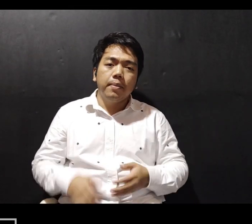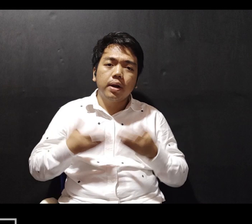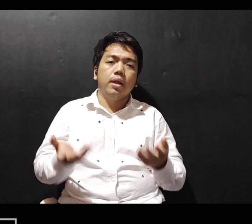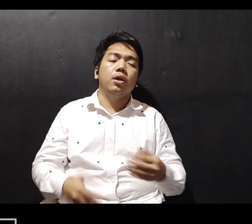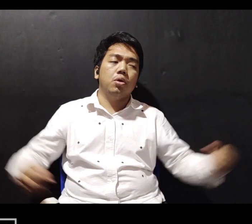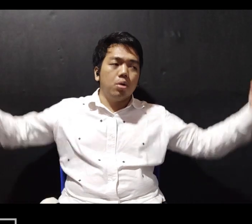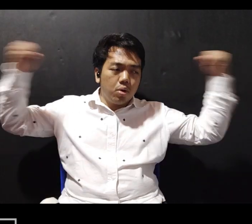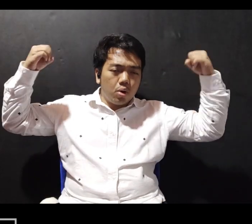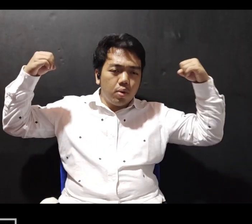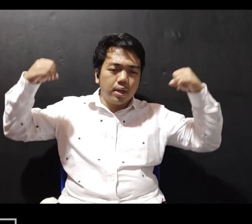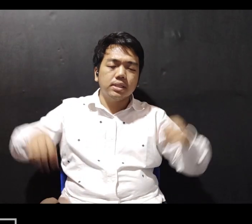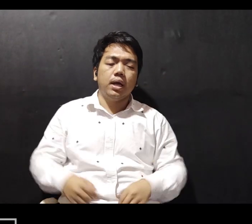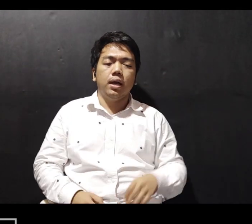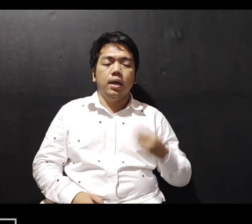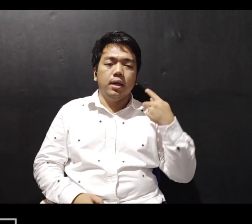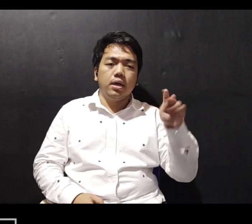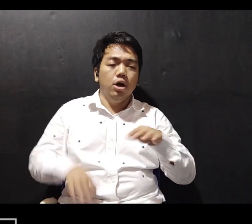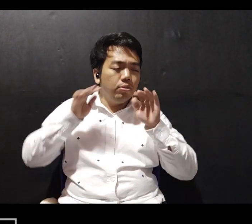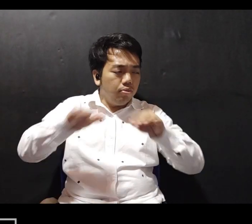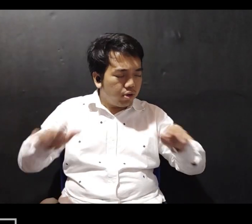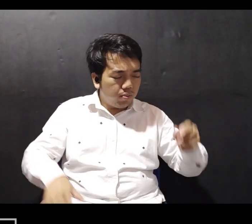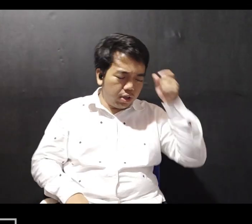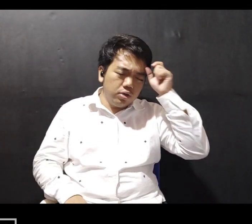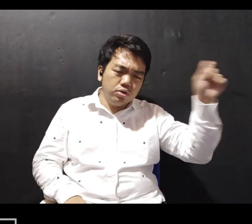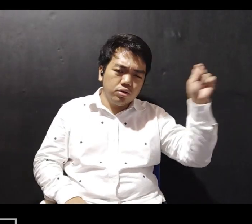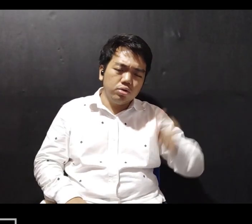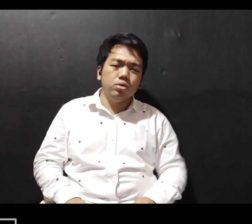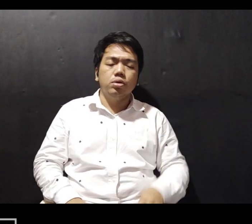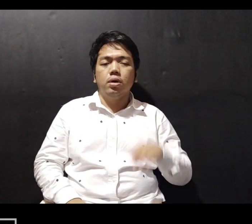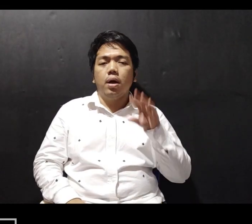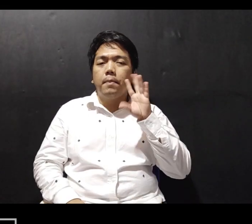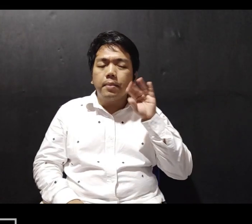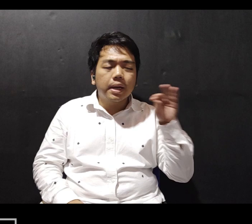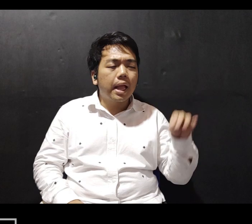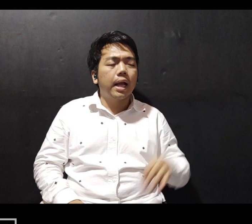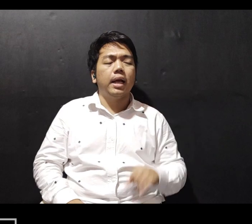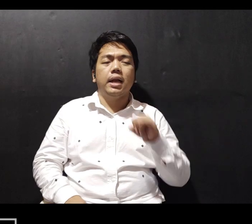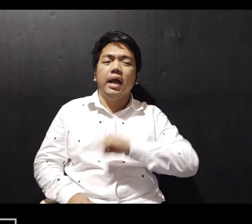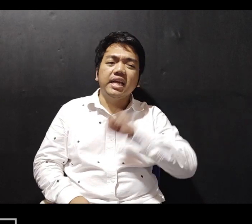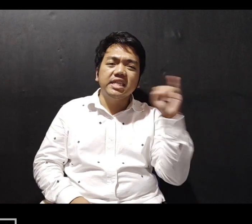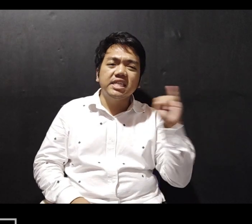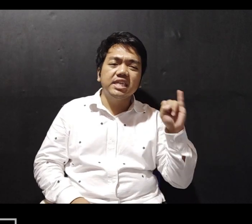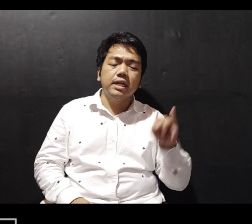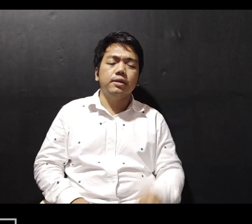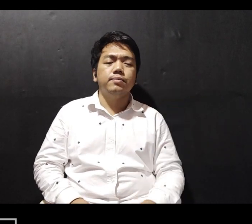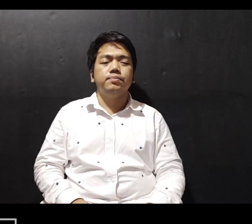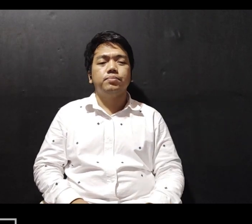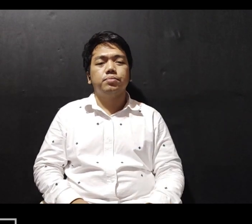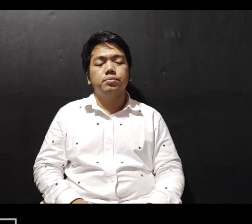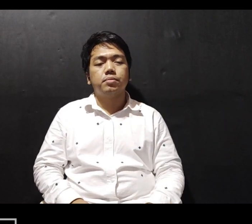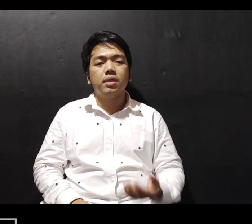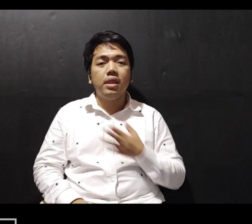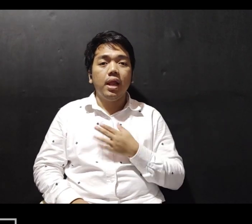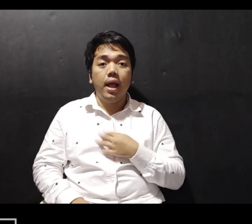menyampaikan Injil kepada segala bangsa. Dan di dalam bahasa mereka sendiri, itu sesuatu yang mereka tidak pernah alami.